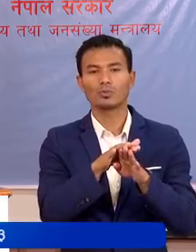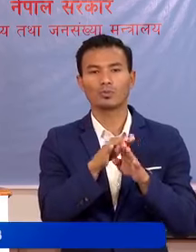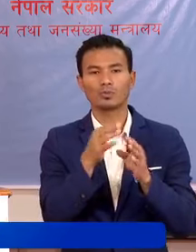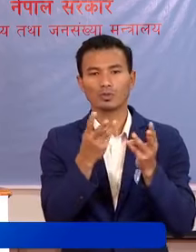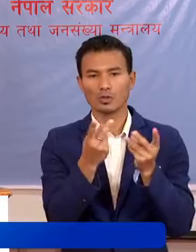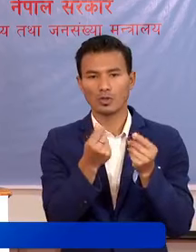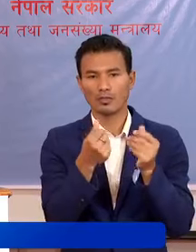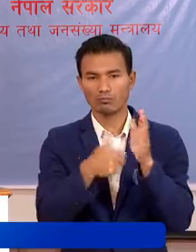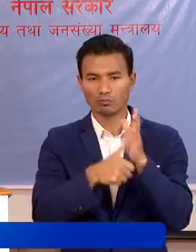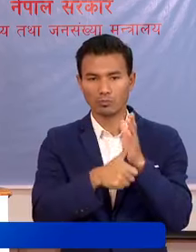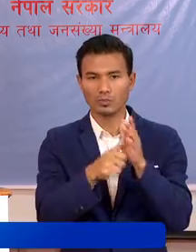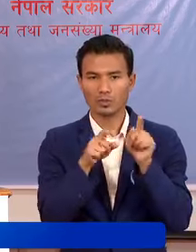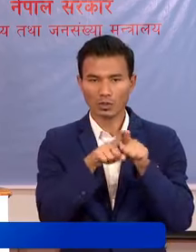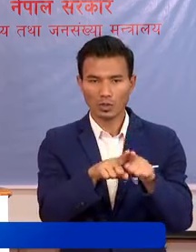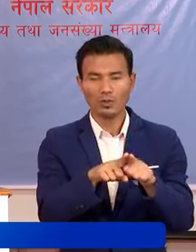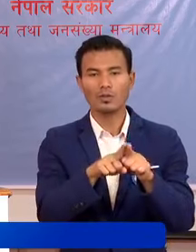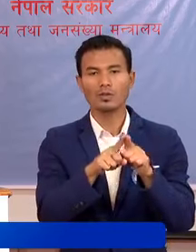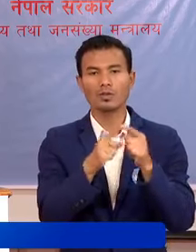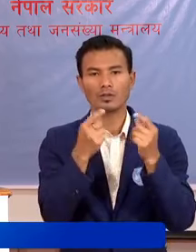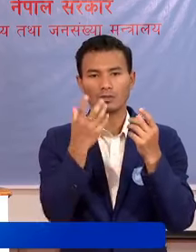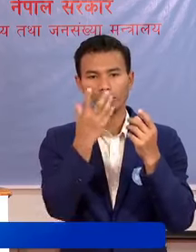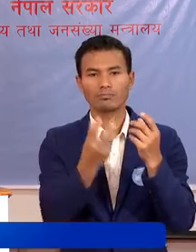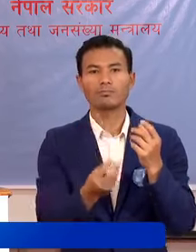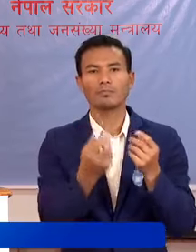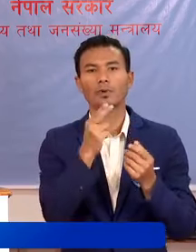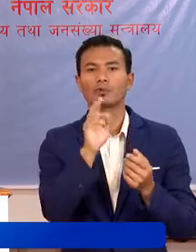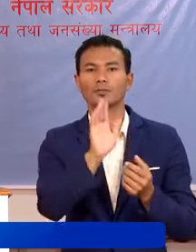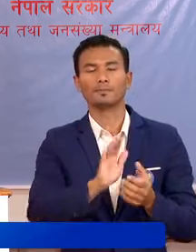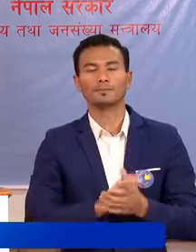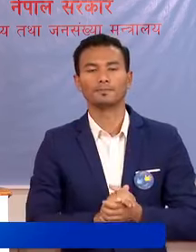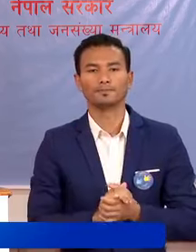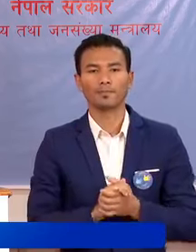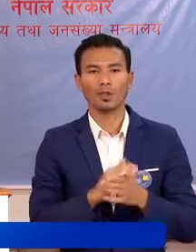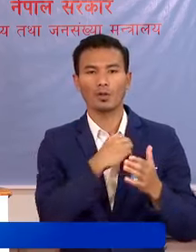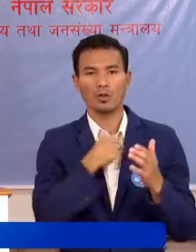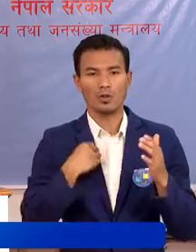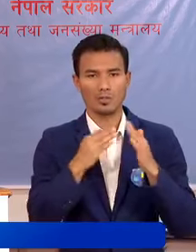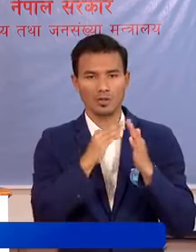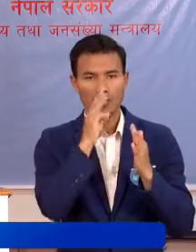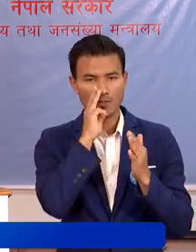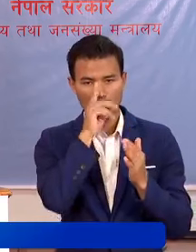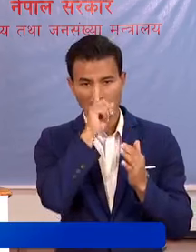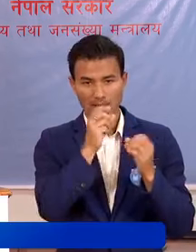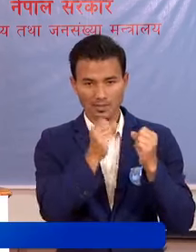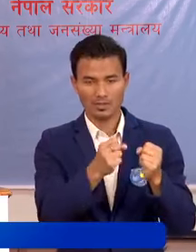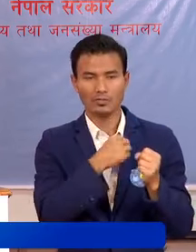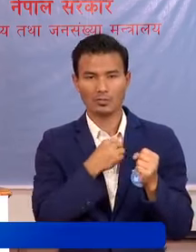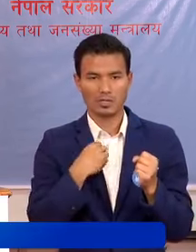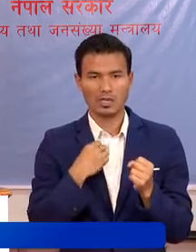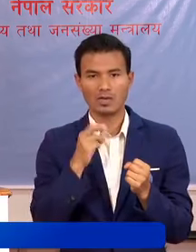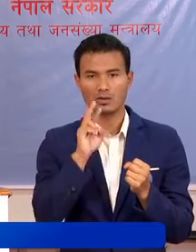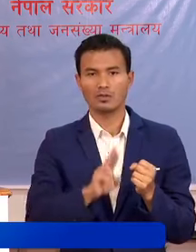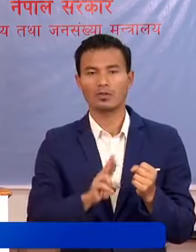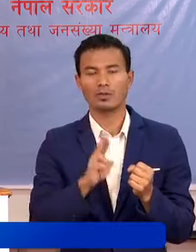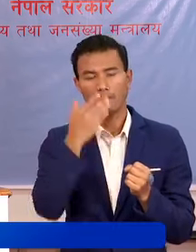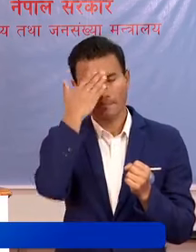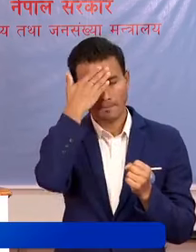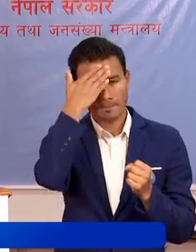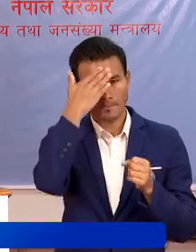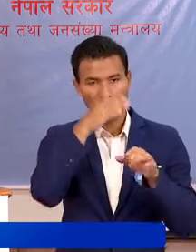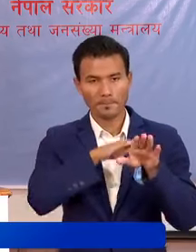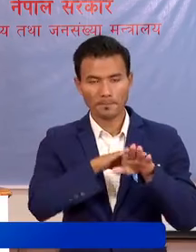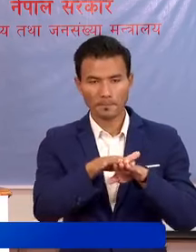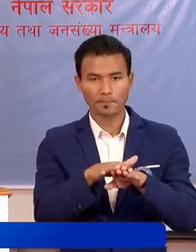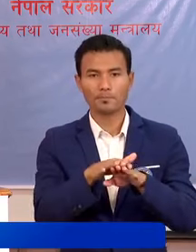परिक्षेन बहाय संगाई घरदई गई रहेको छा आइसोलेशन मा रहेका बिरामी अरका